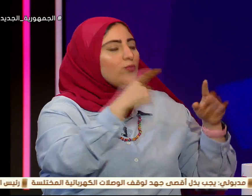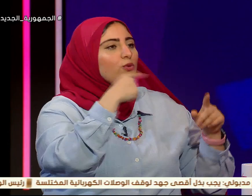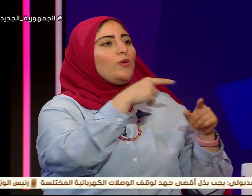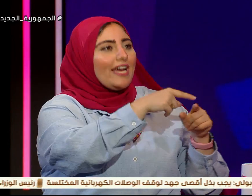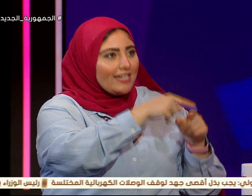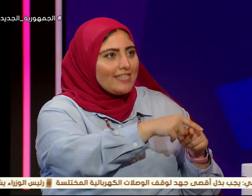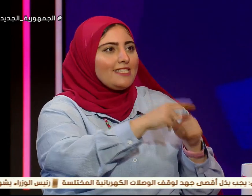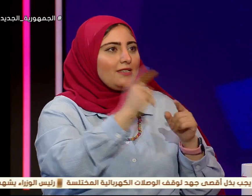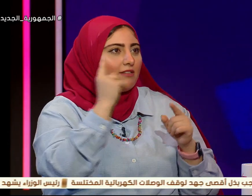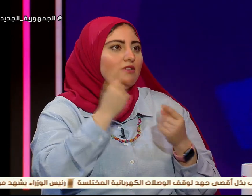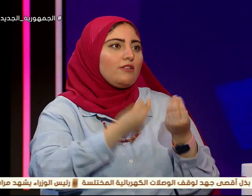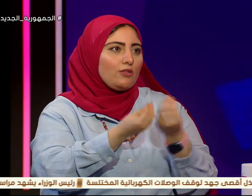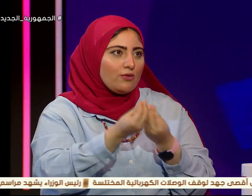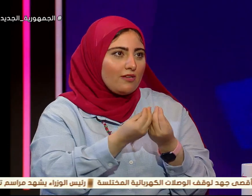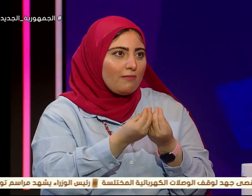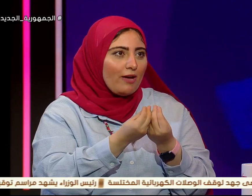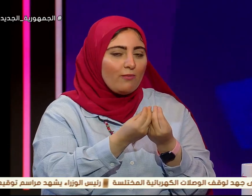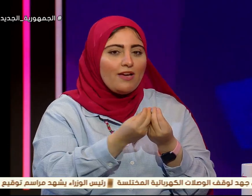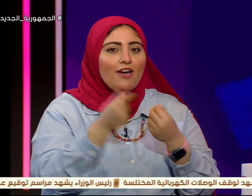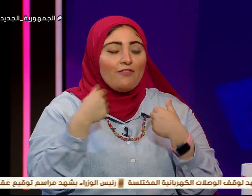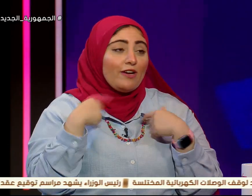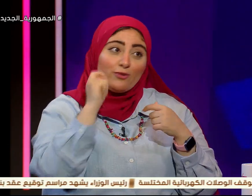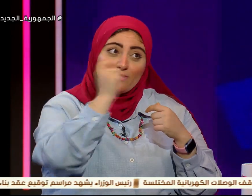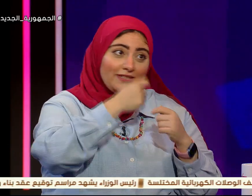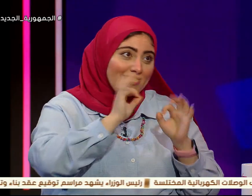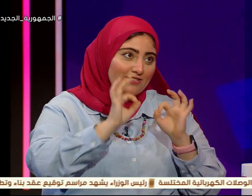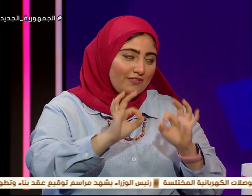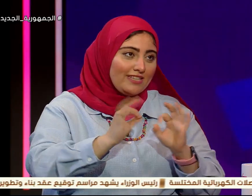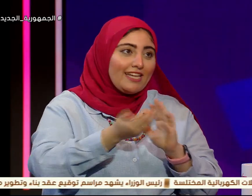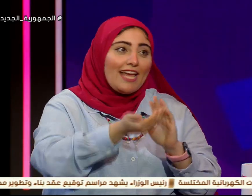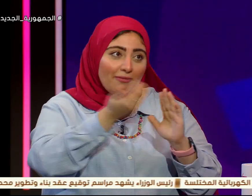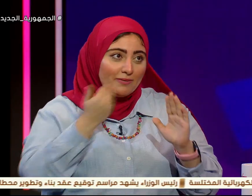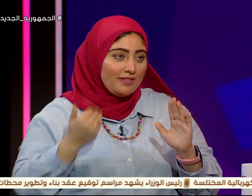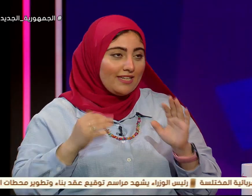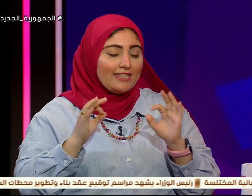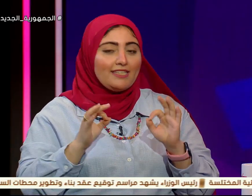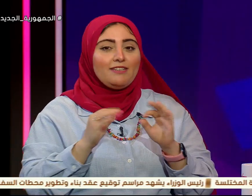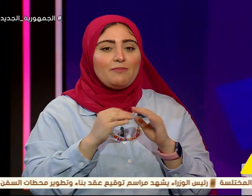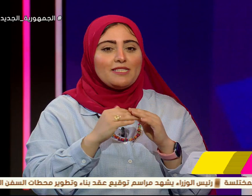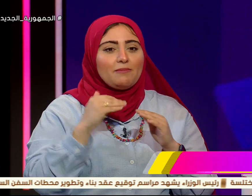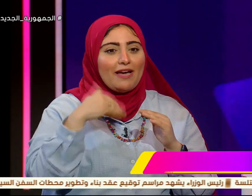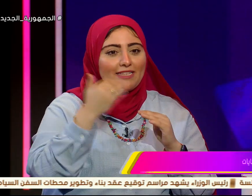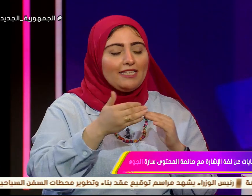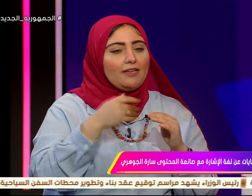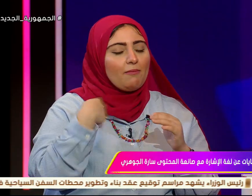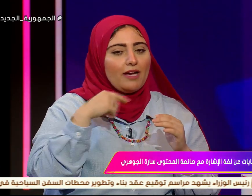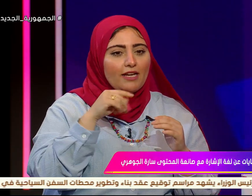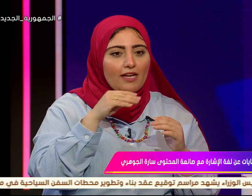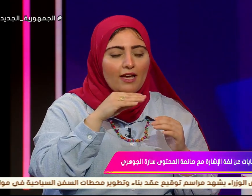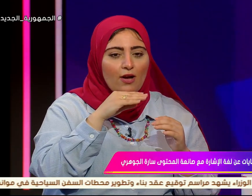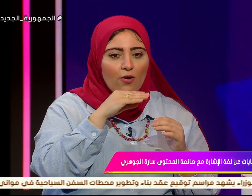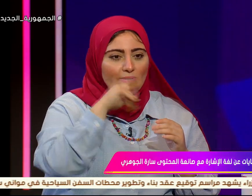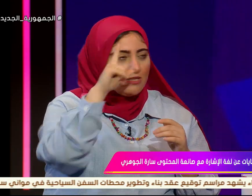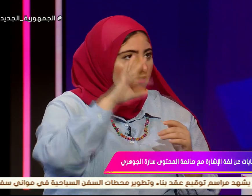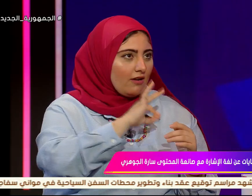وتقولوا لا الناس دي نقدر نتواصل معاهم فانا كنت بتكسف جدا قبل جدا بس بعدين لما انا والدي الله